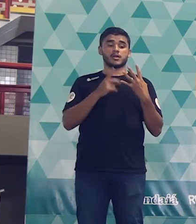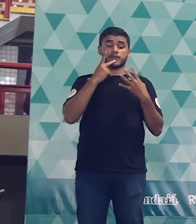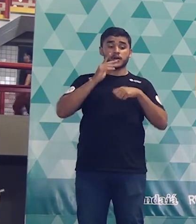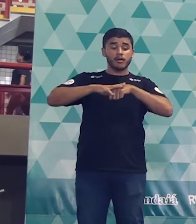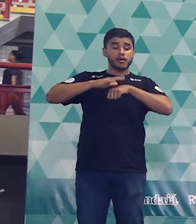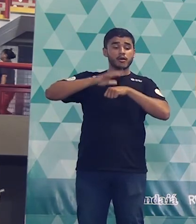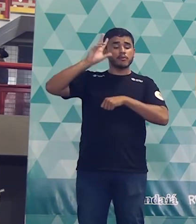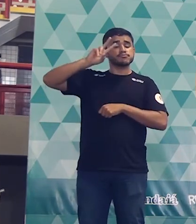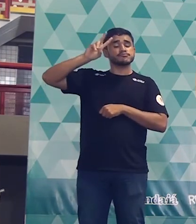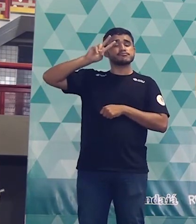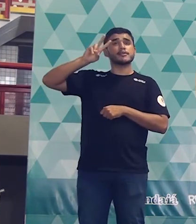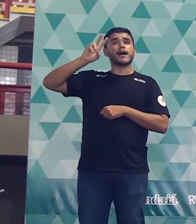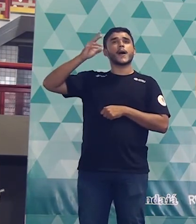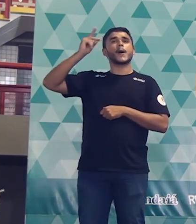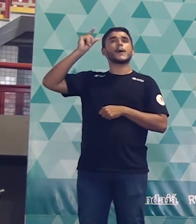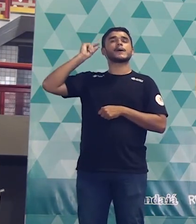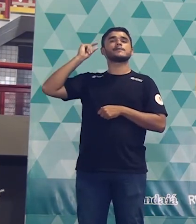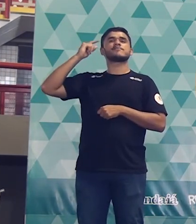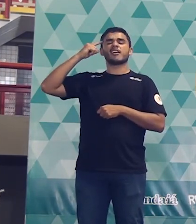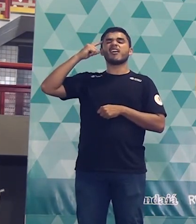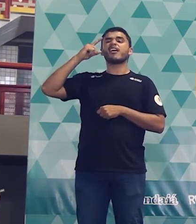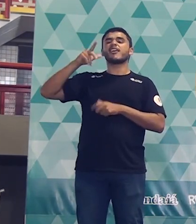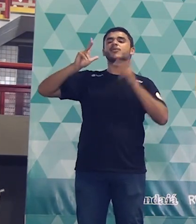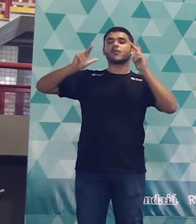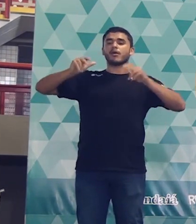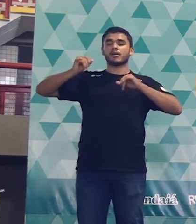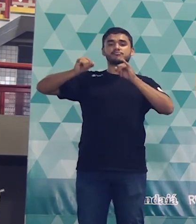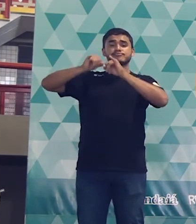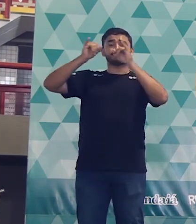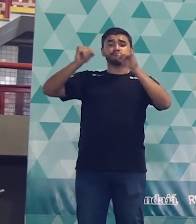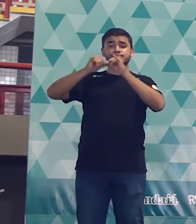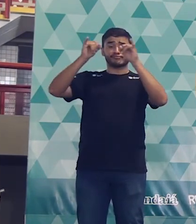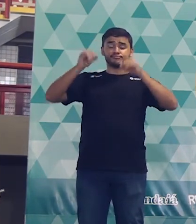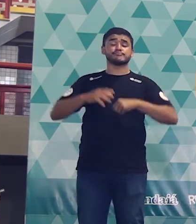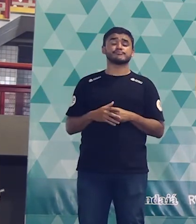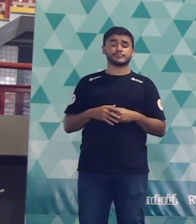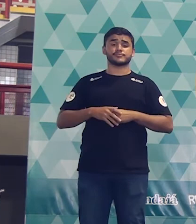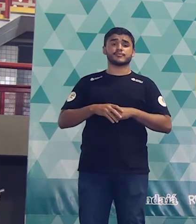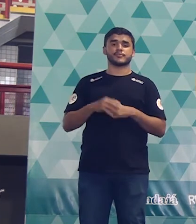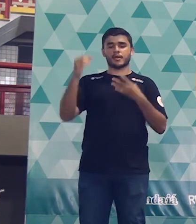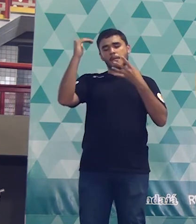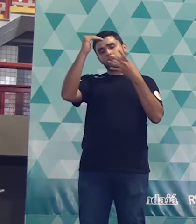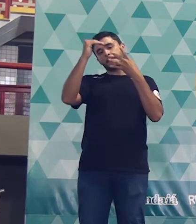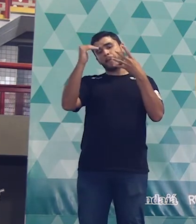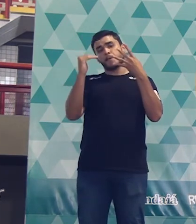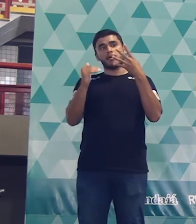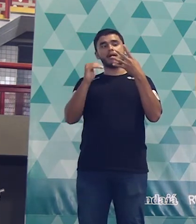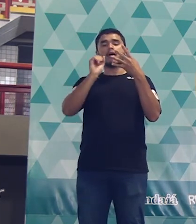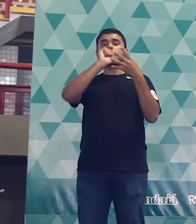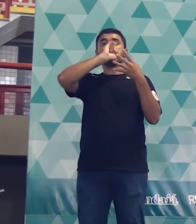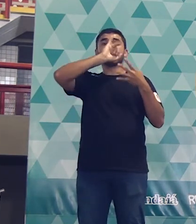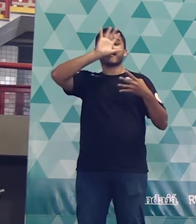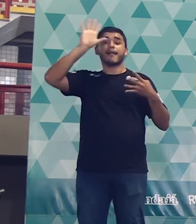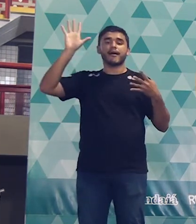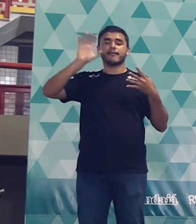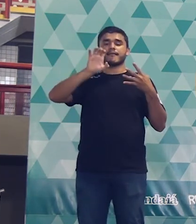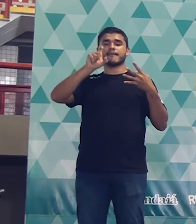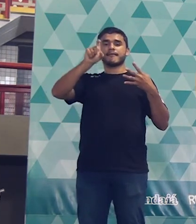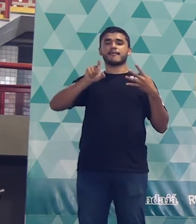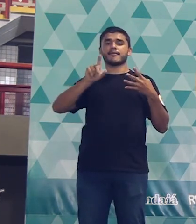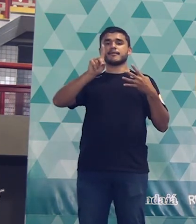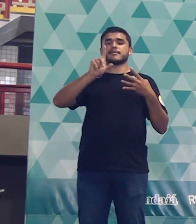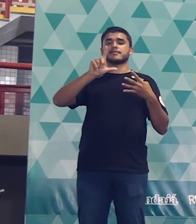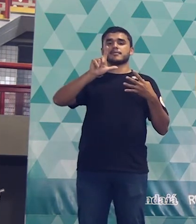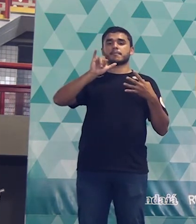são ridículas. Ou seja, nesse poema nós lidamos somente com informações